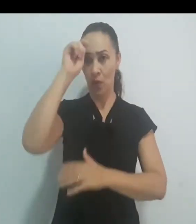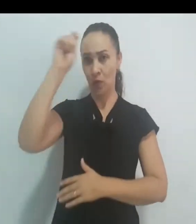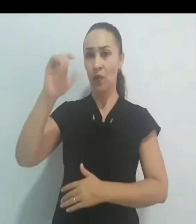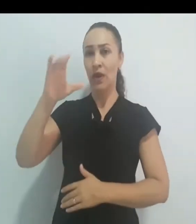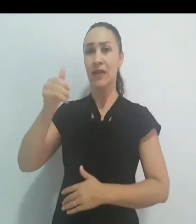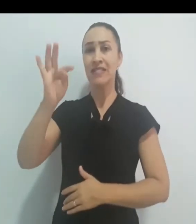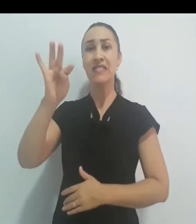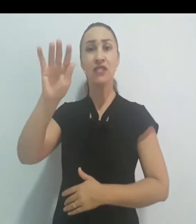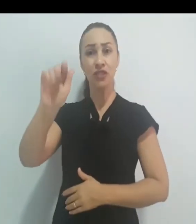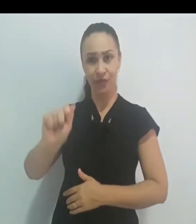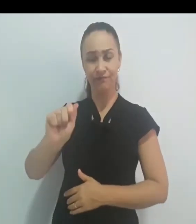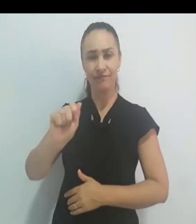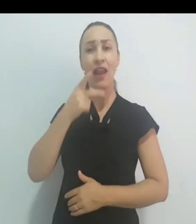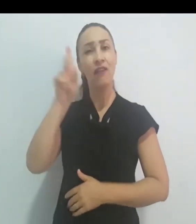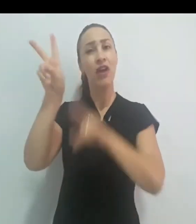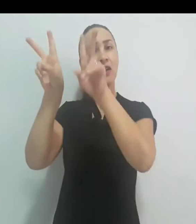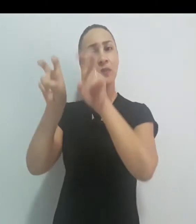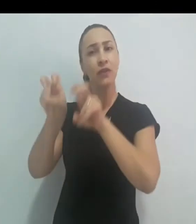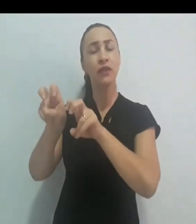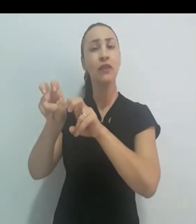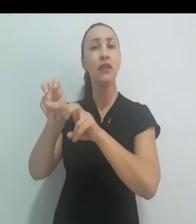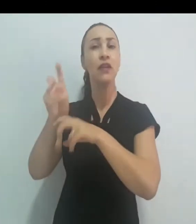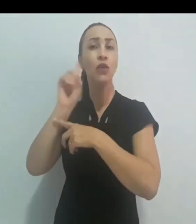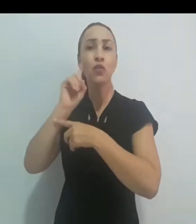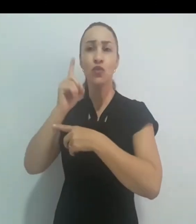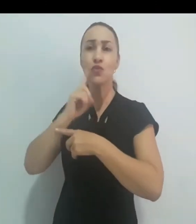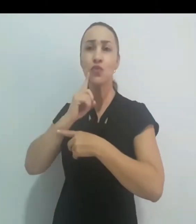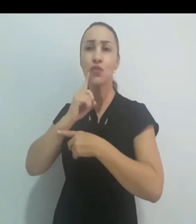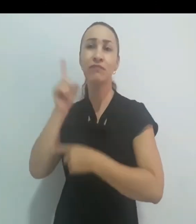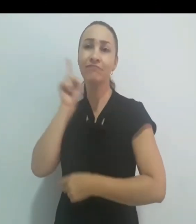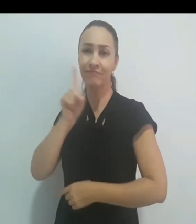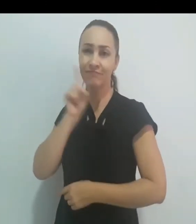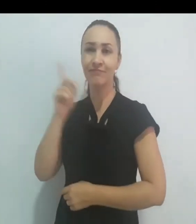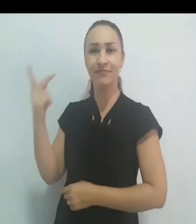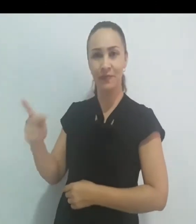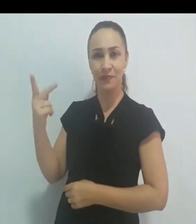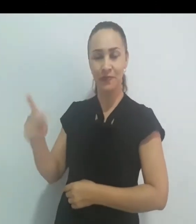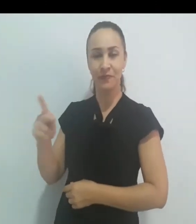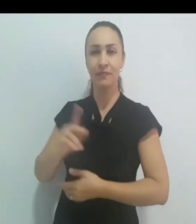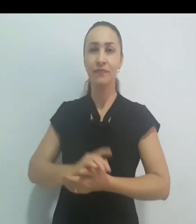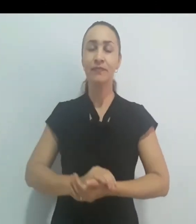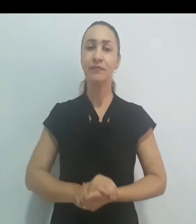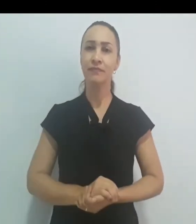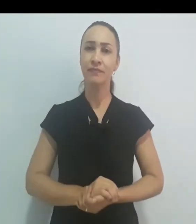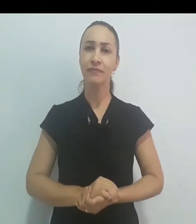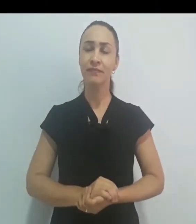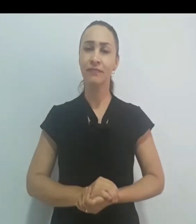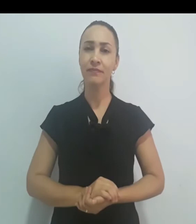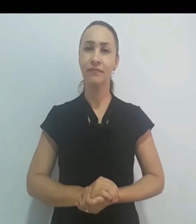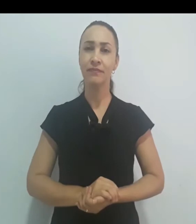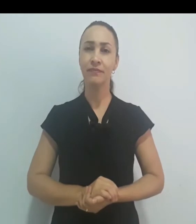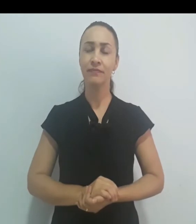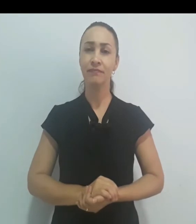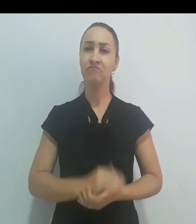da Cynthia Peters, ela vai falar sobre a literatura surda norte-americana. E aí, por que ela